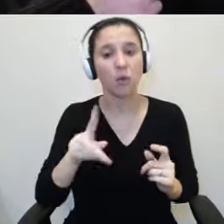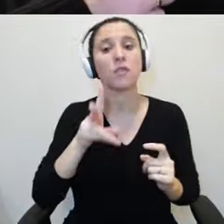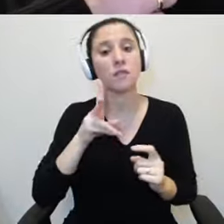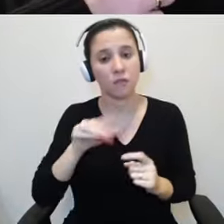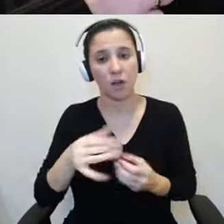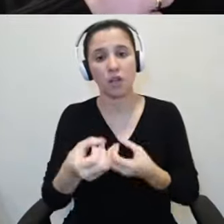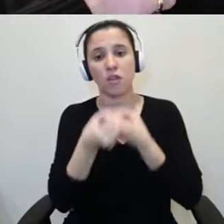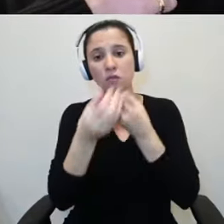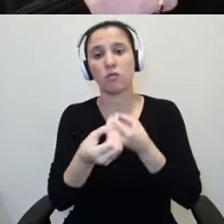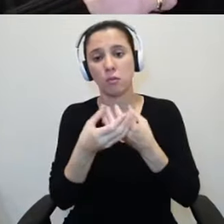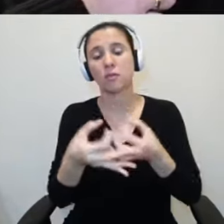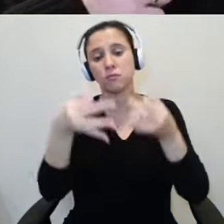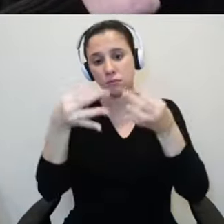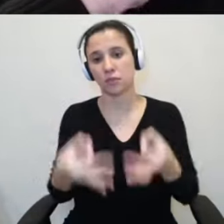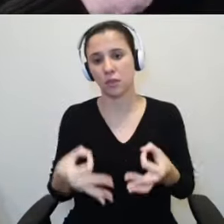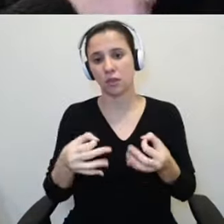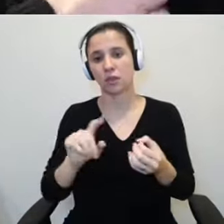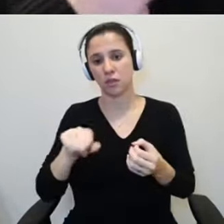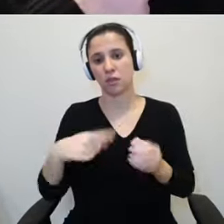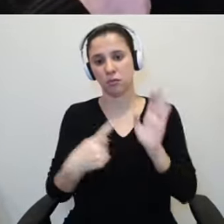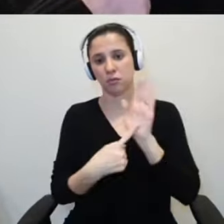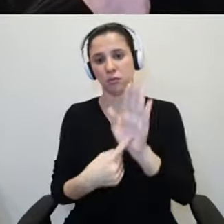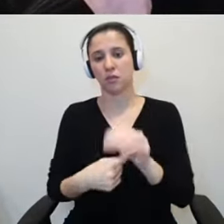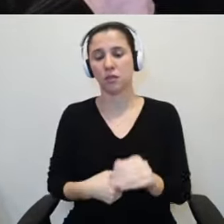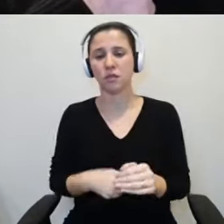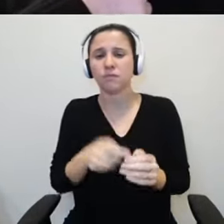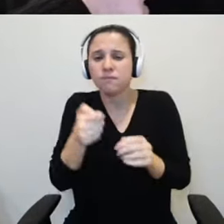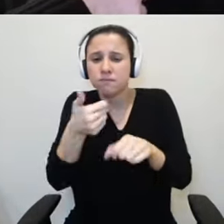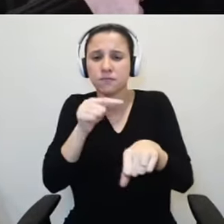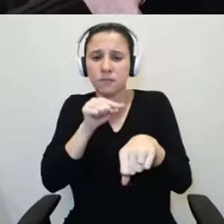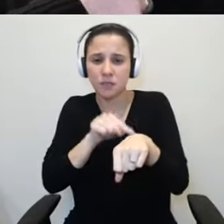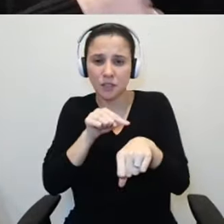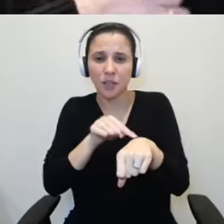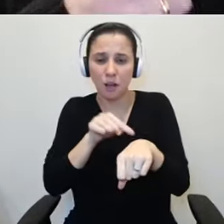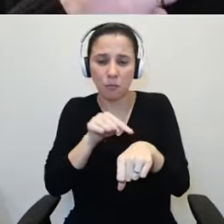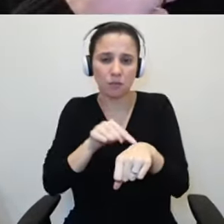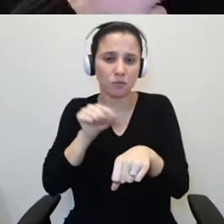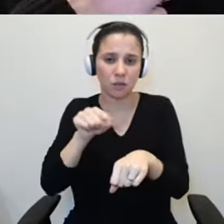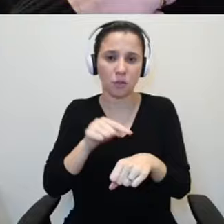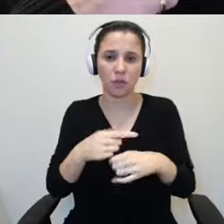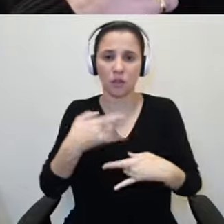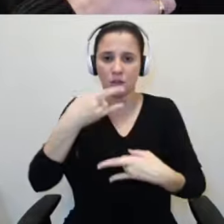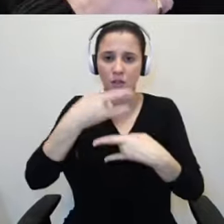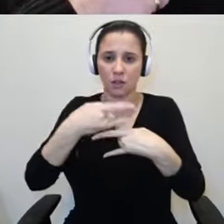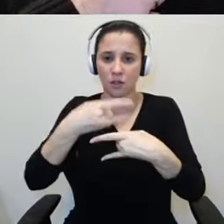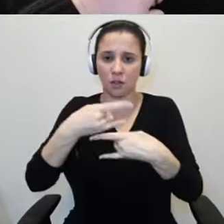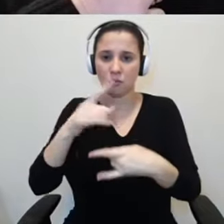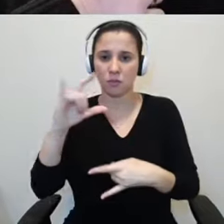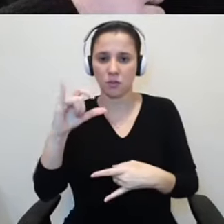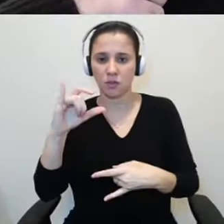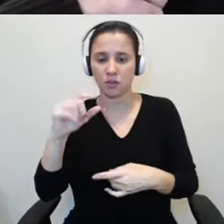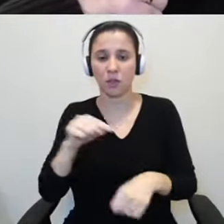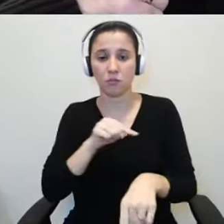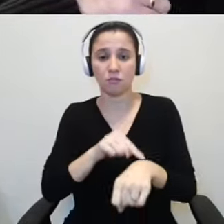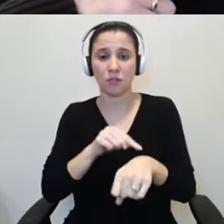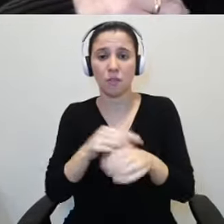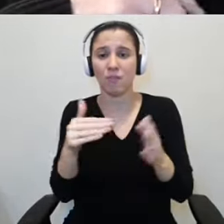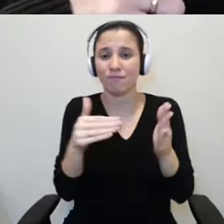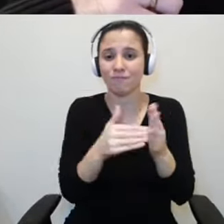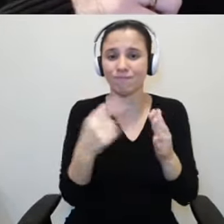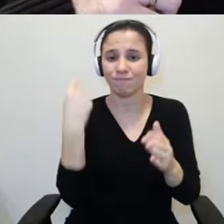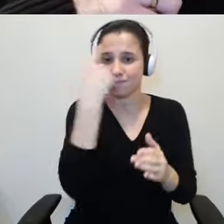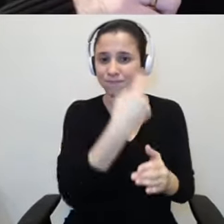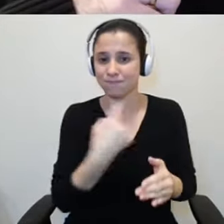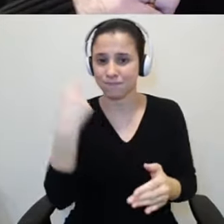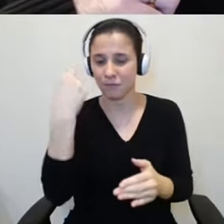quase acabando, pessoal, o tempo aqui, porque o tempo da live do Instagram ele limita em 1 hora. Ele deve cair.